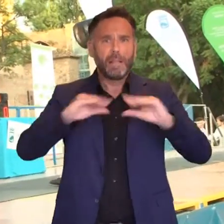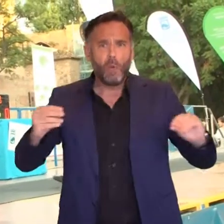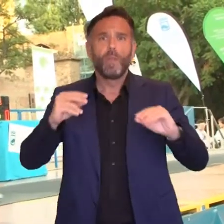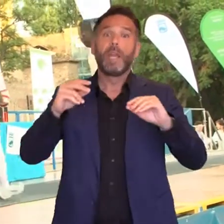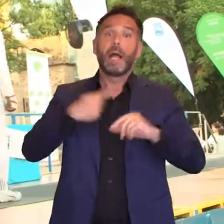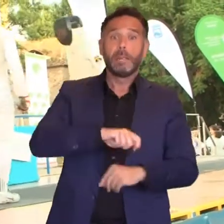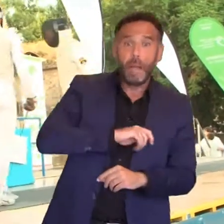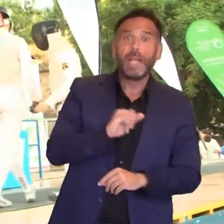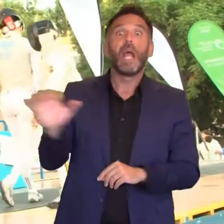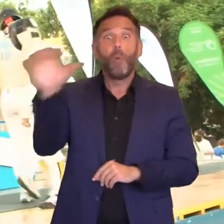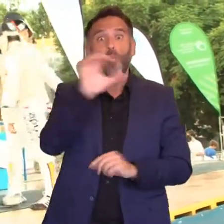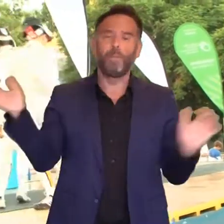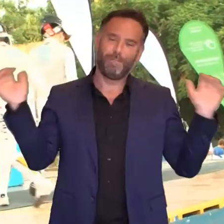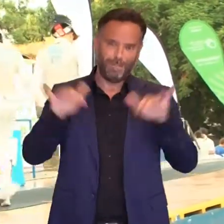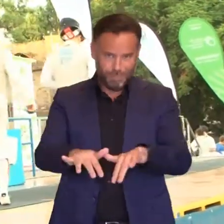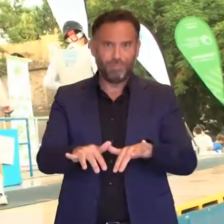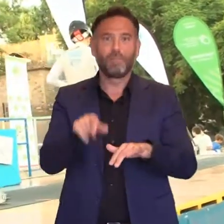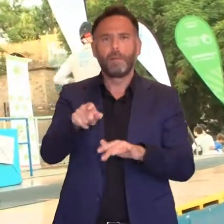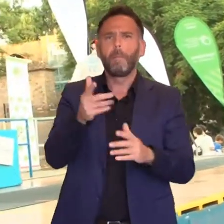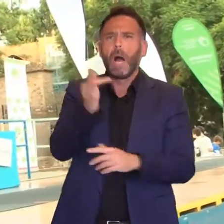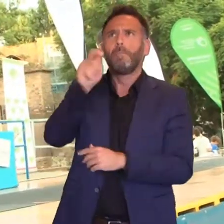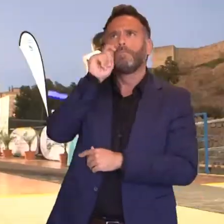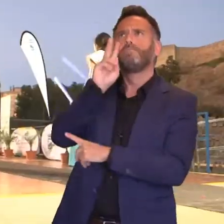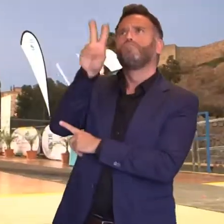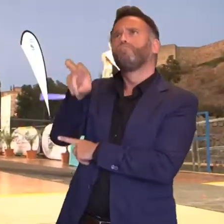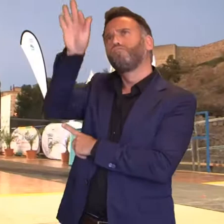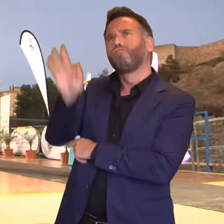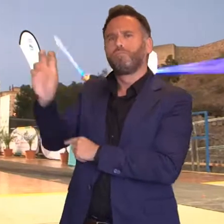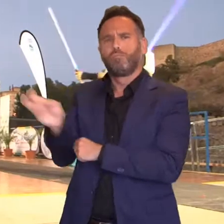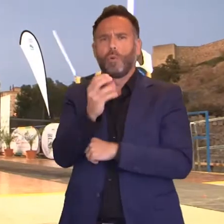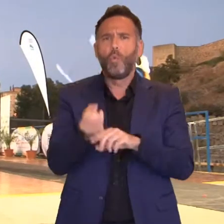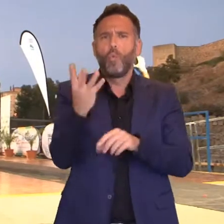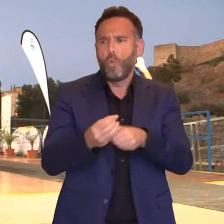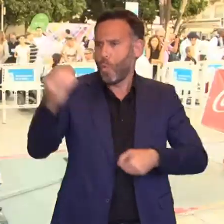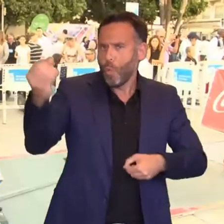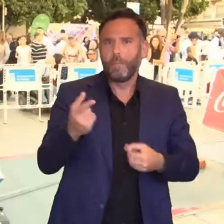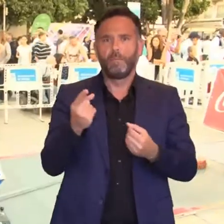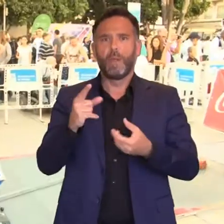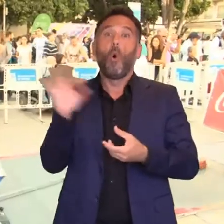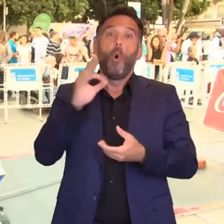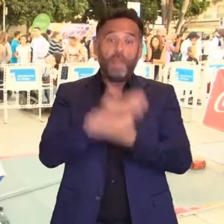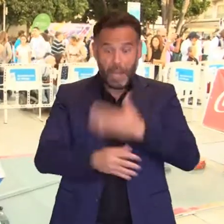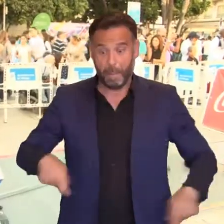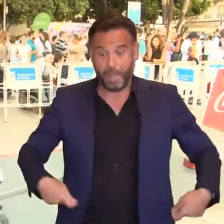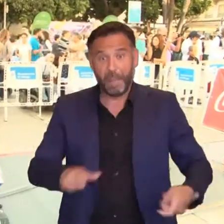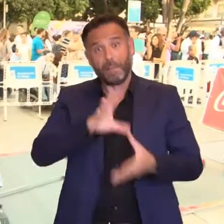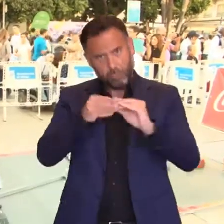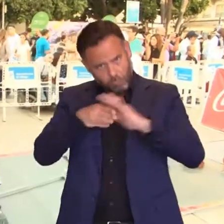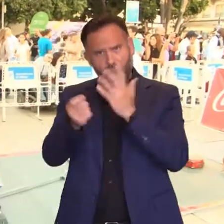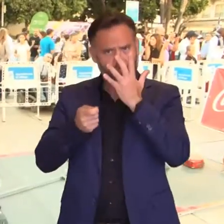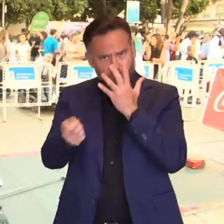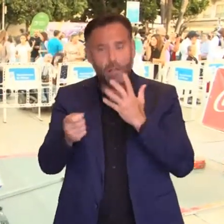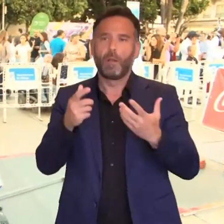de Andalucía, España y Europa. Tendrán lugar exhibiciones de combates de sables de luz, esgrima adaptada a personas con diversidad